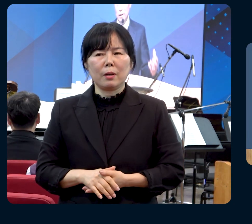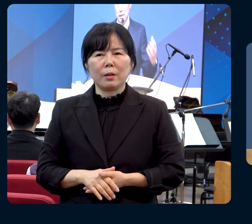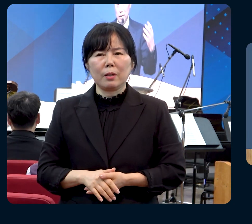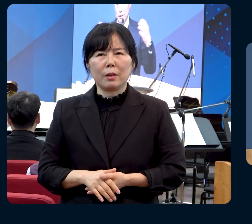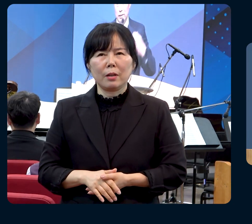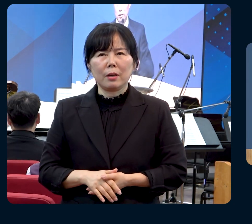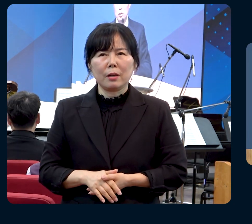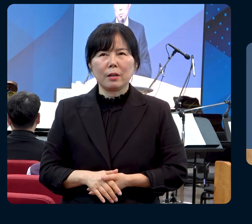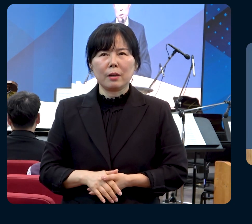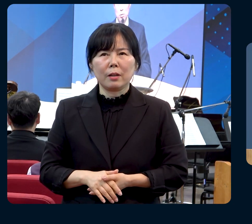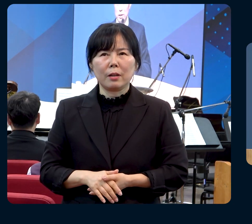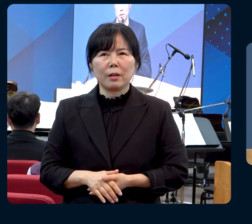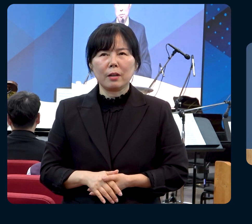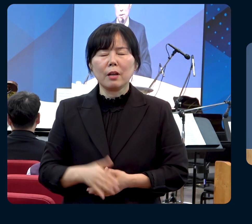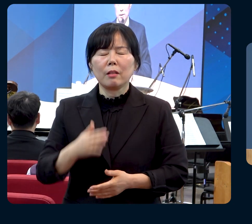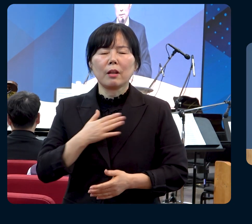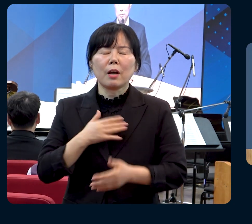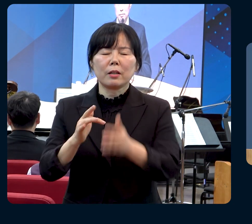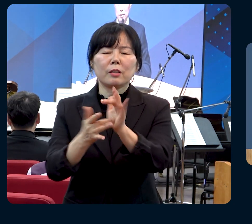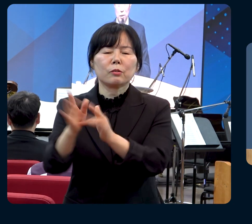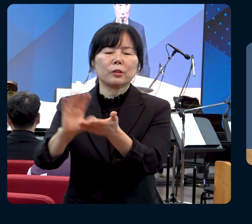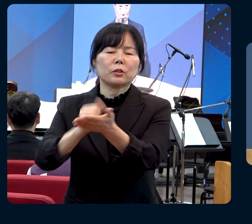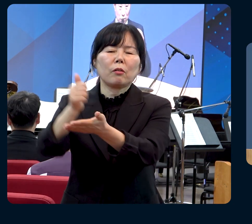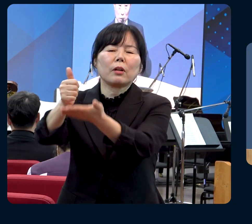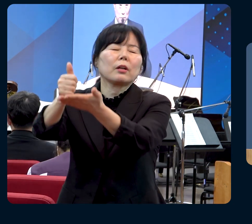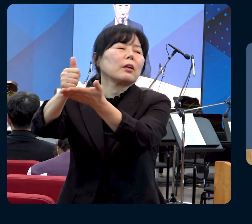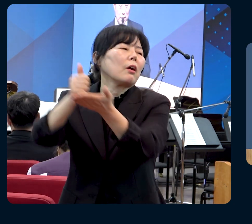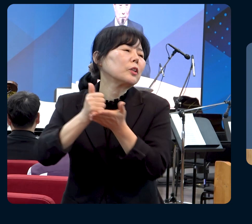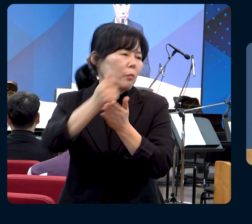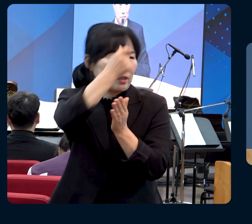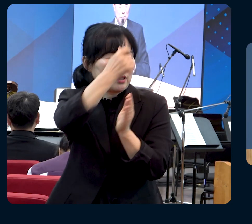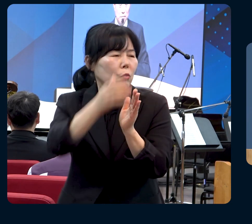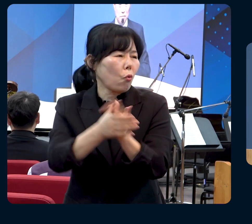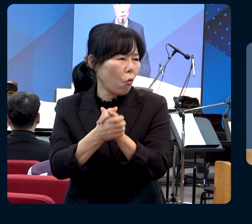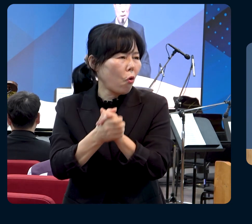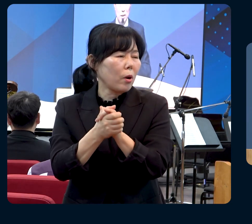그때 영접 기도를 했습니다. 일어나서 영접할 사람.